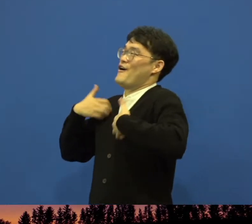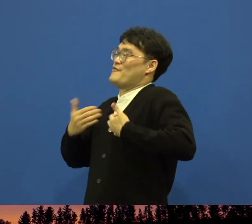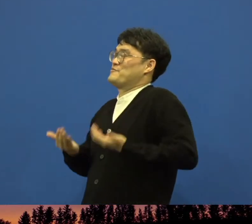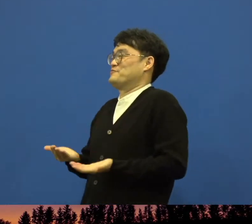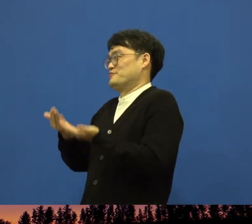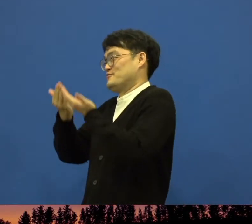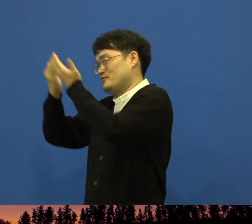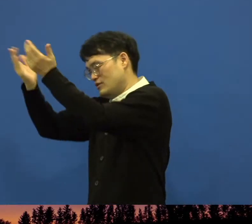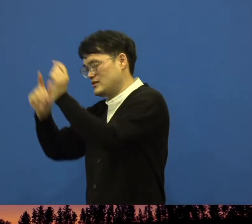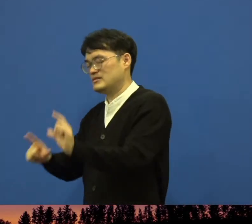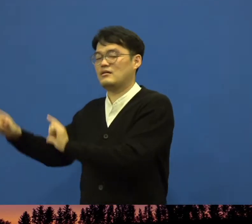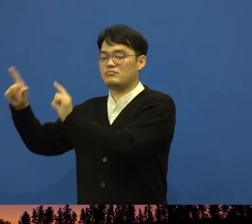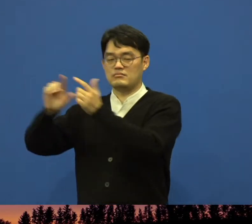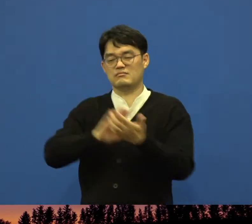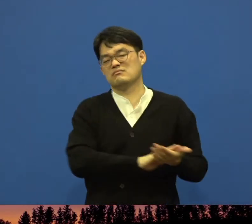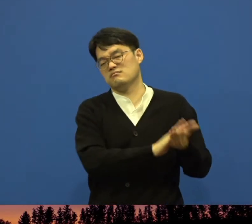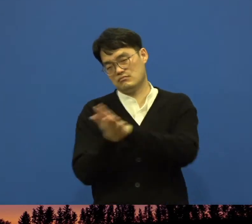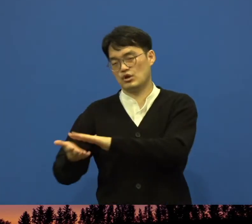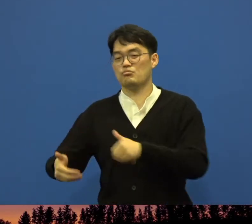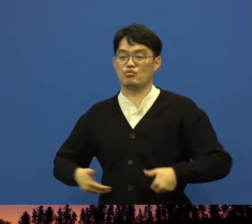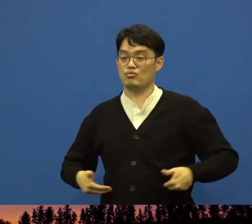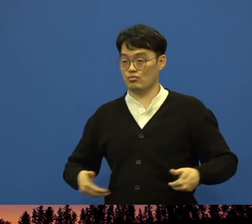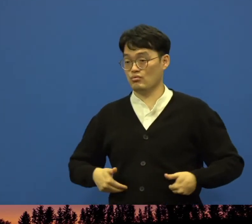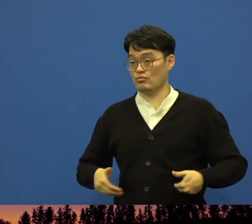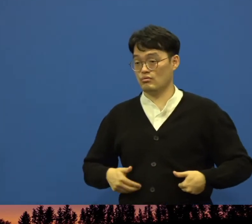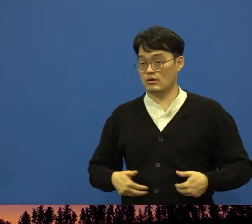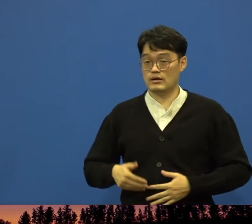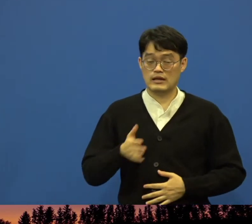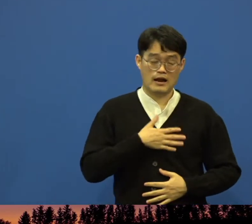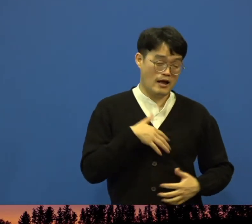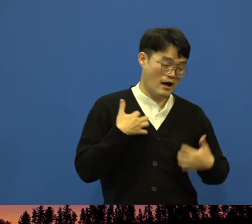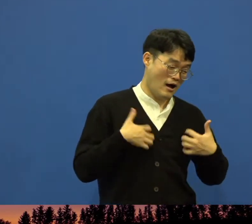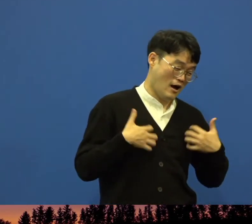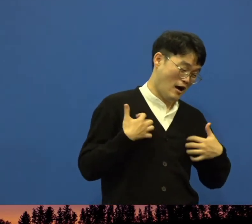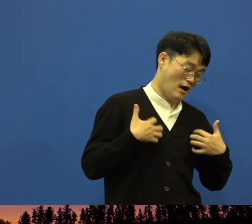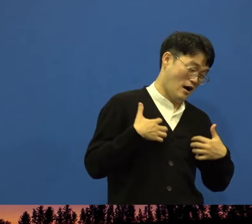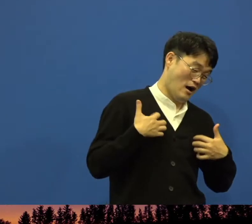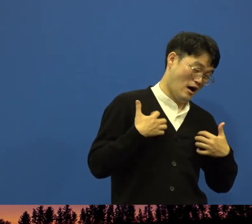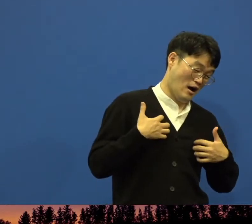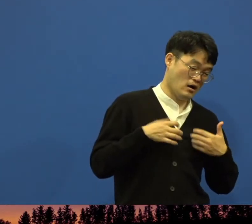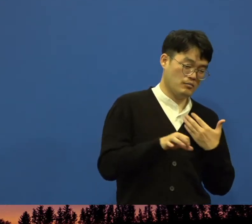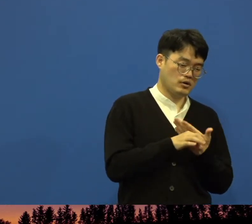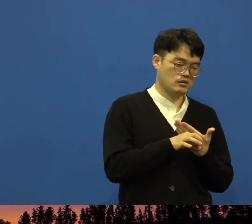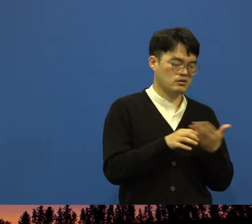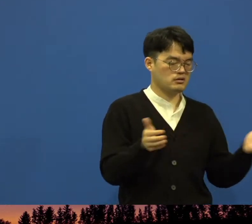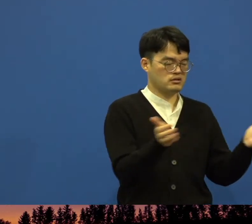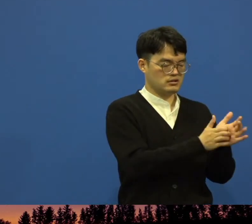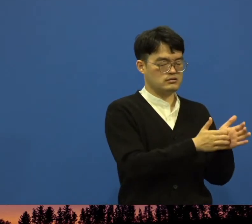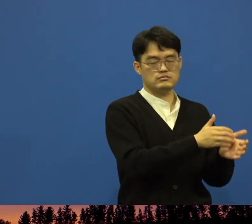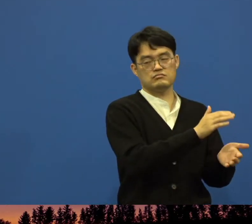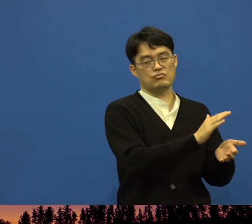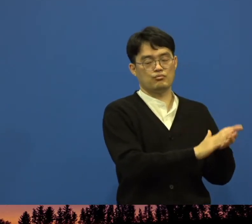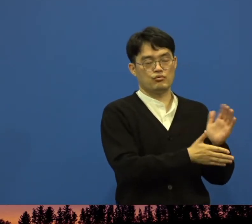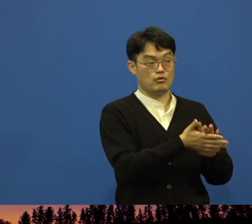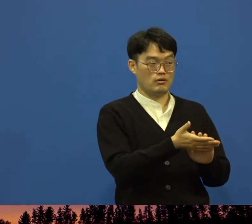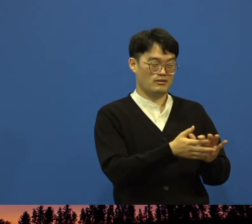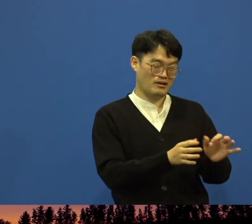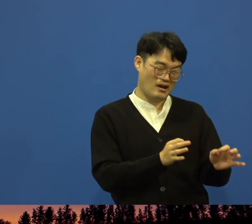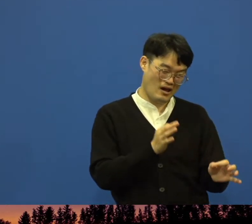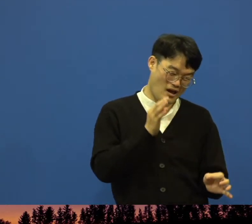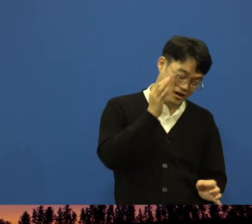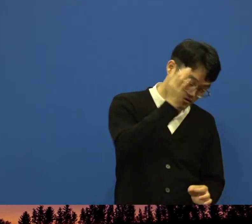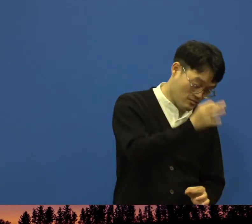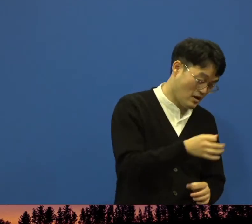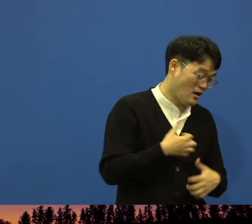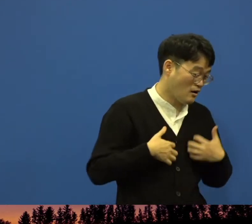나누어지는, 나를 즐겁게 하려고 하면요 끝이 없어요. 끝이 없어요. 나를 어디로 데려갈지